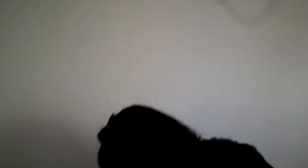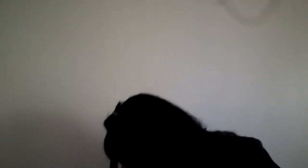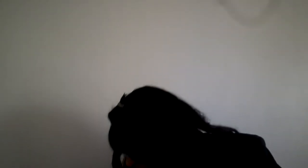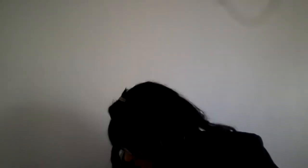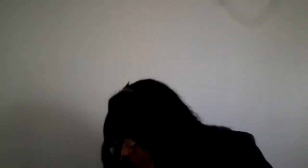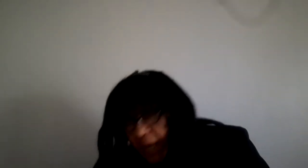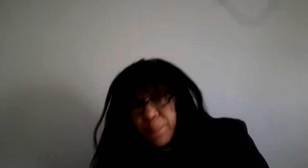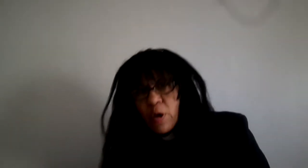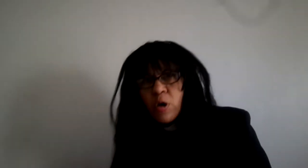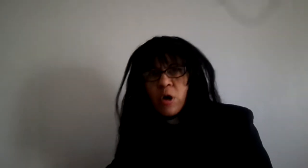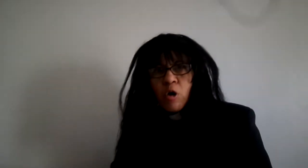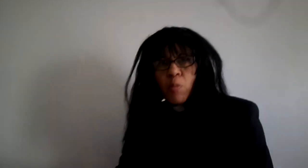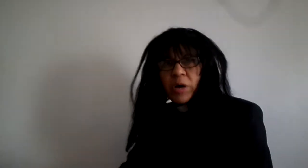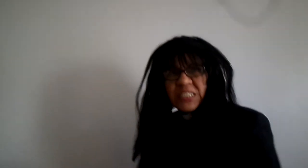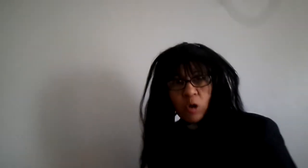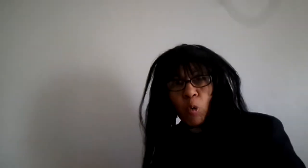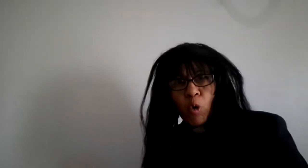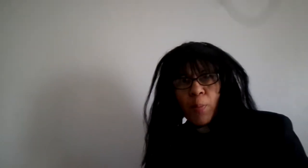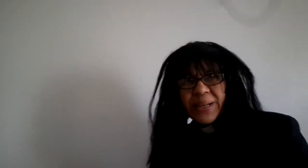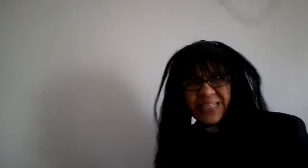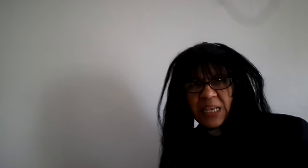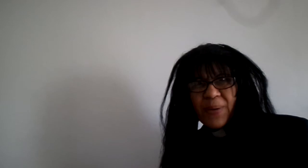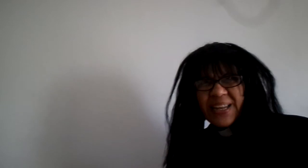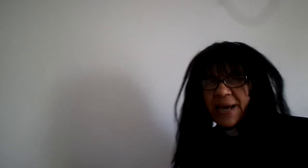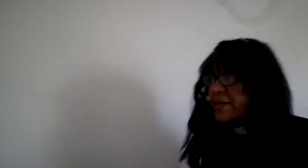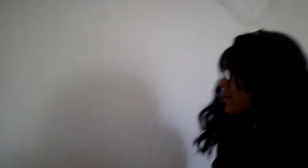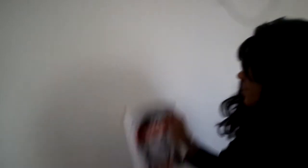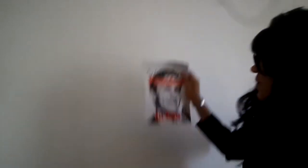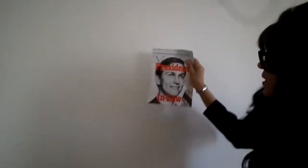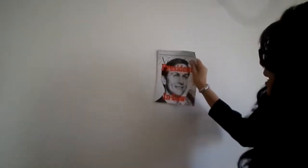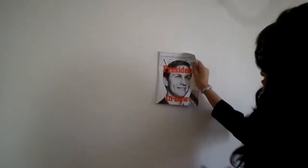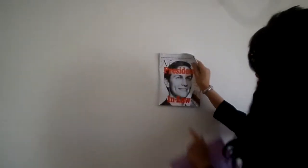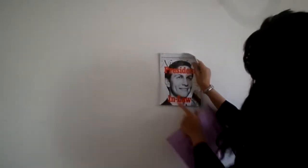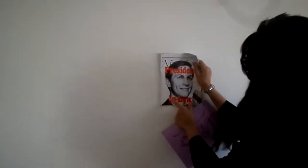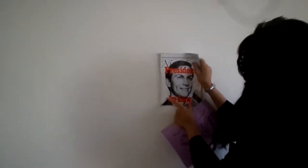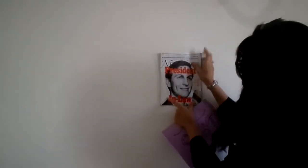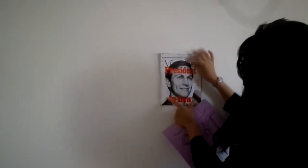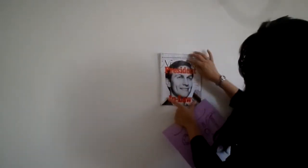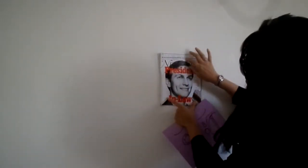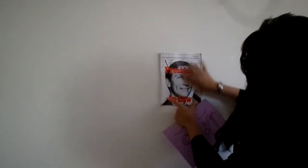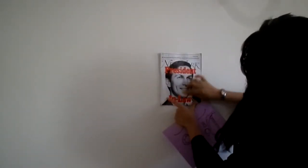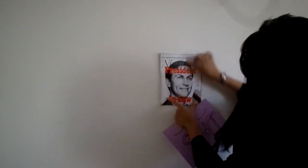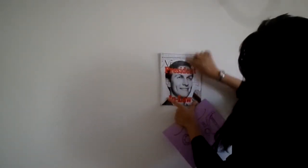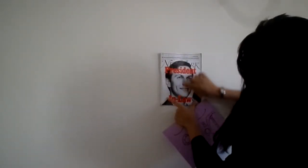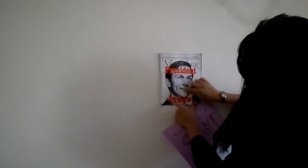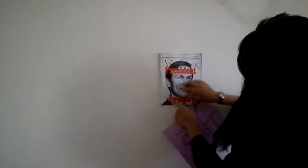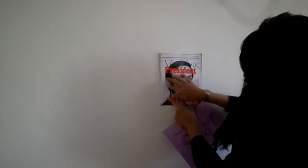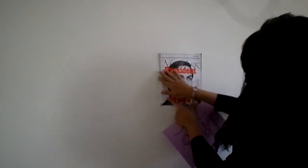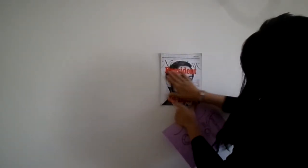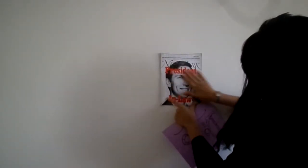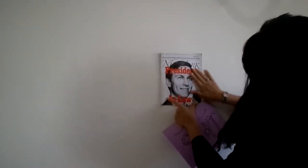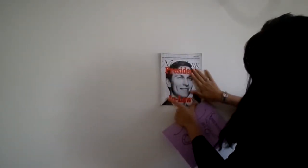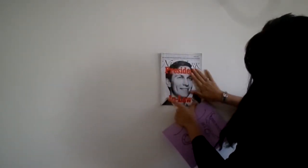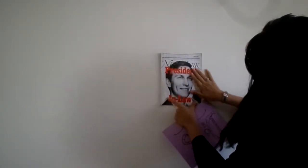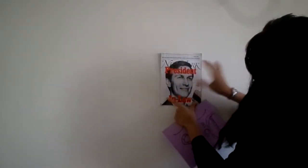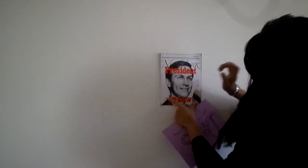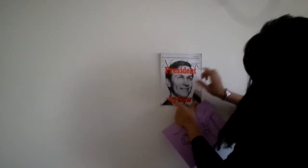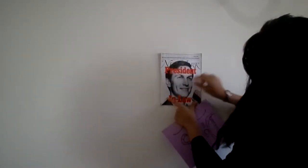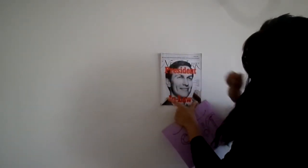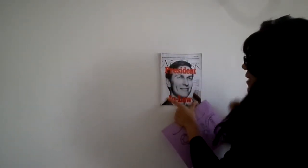la pared del templo. Como que si es un hombre que se pare a él, le vista la cara. Y si tú ves la cara, ahí